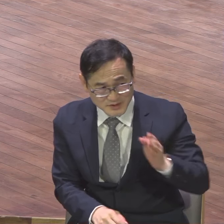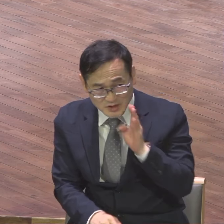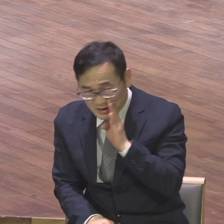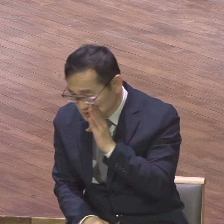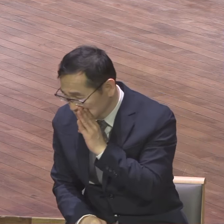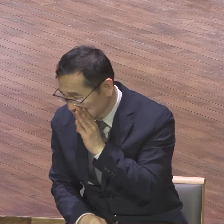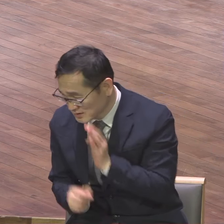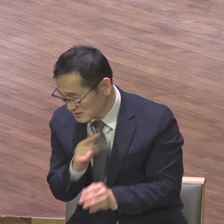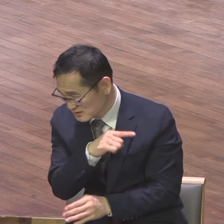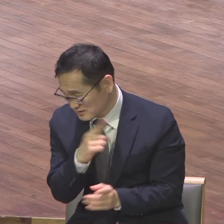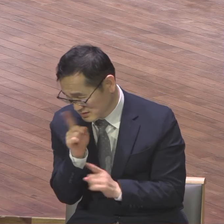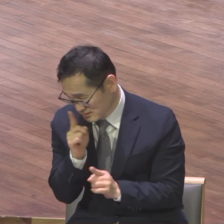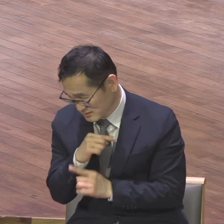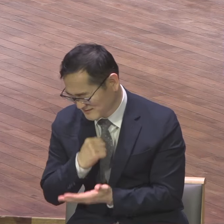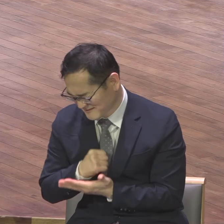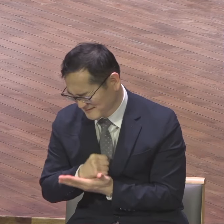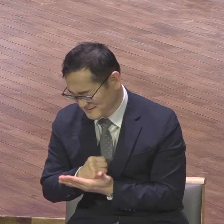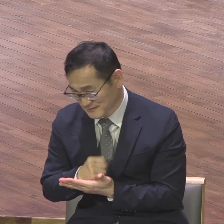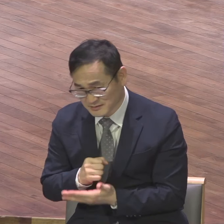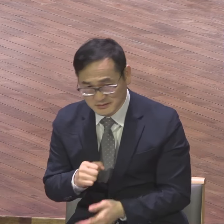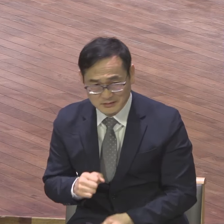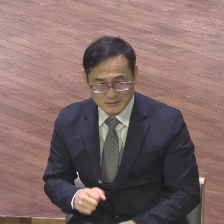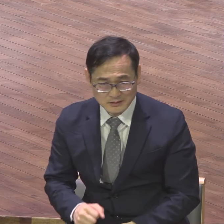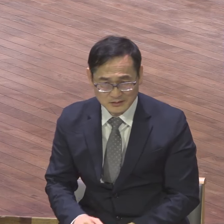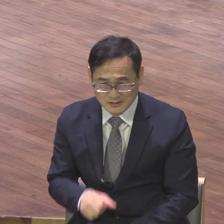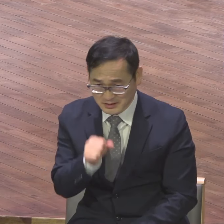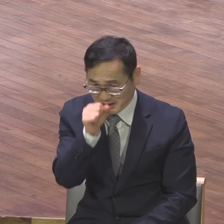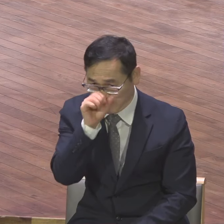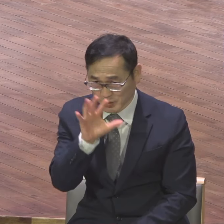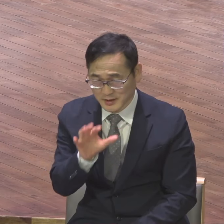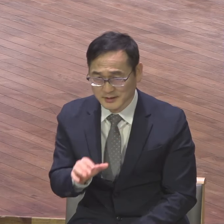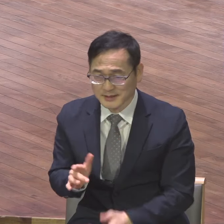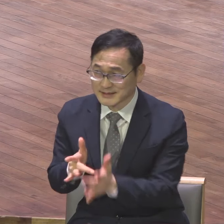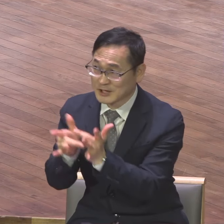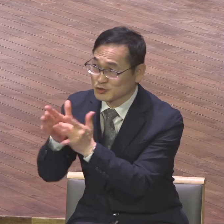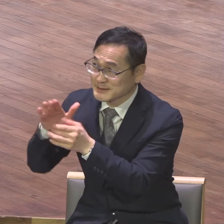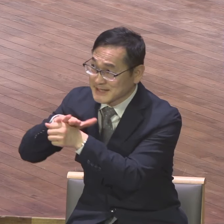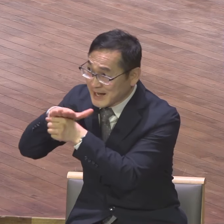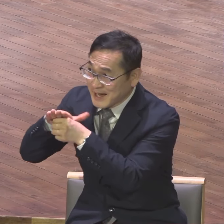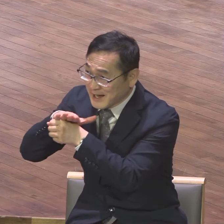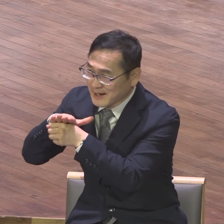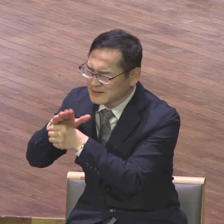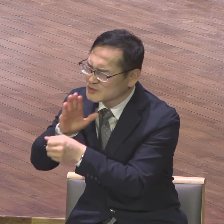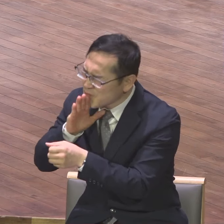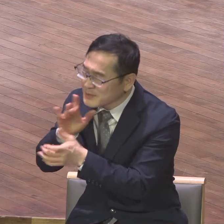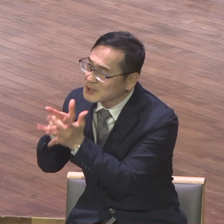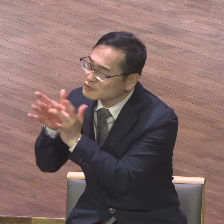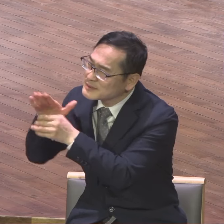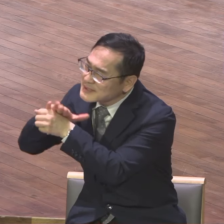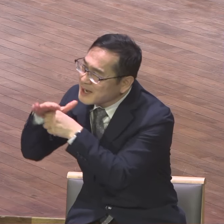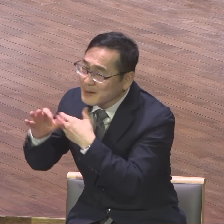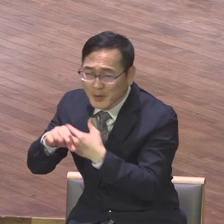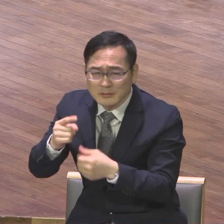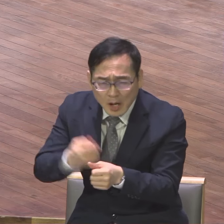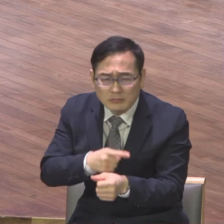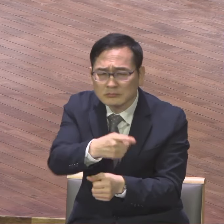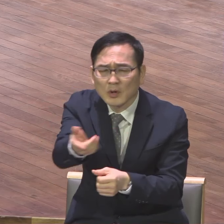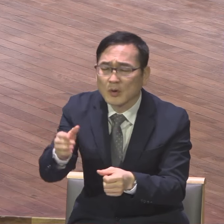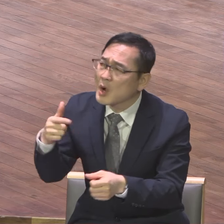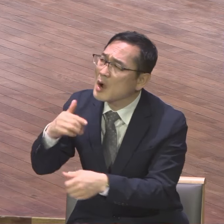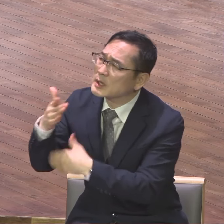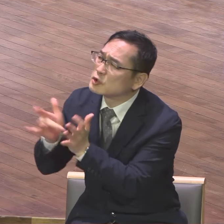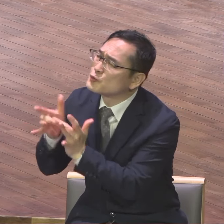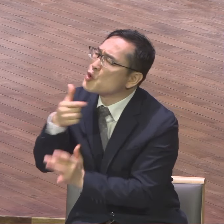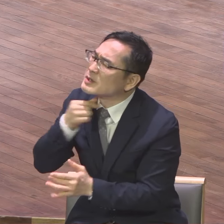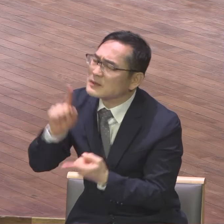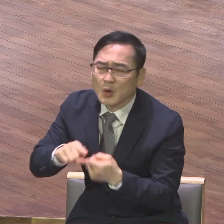예수 사랑을 실제로 행하게 되어 있다. 그런데 여기서 대해서 사람들